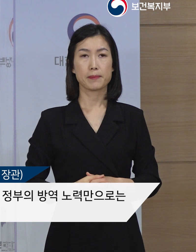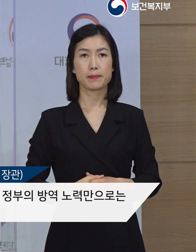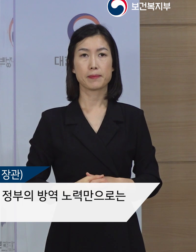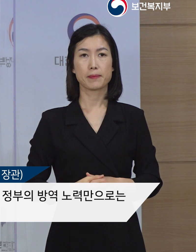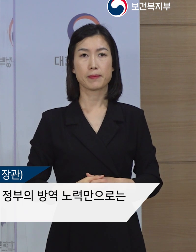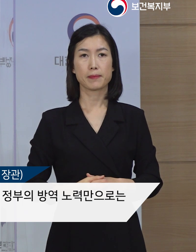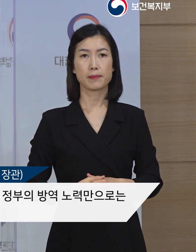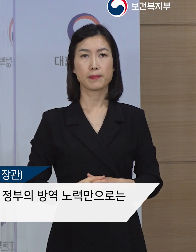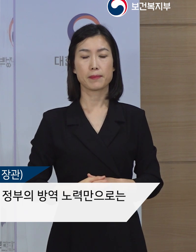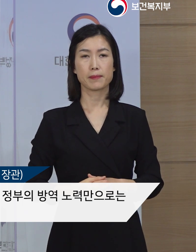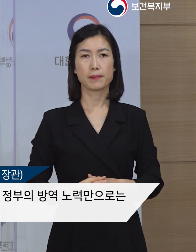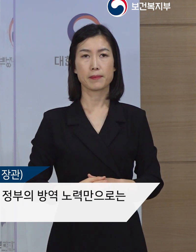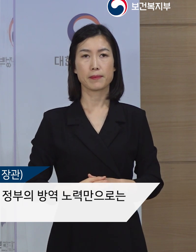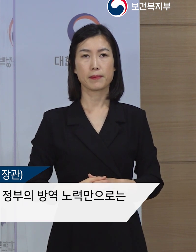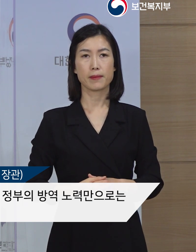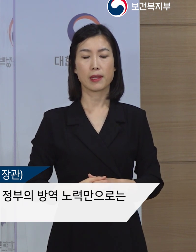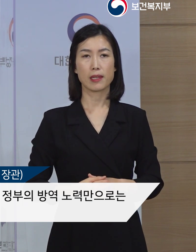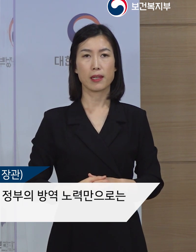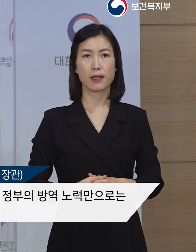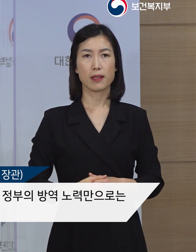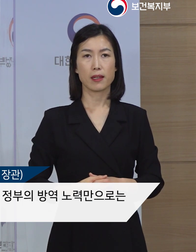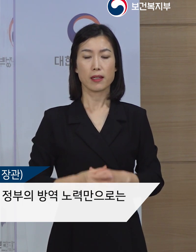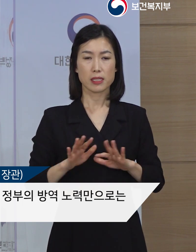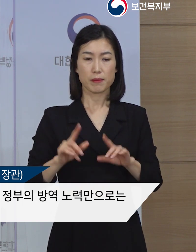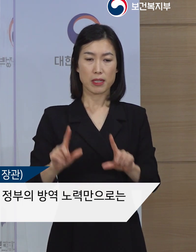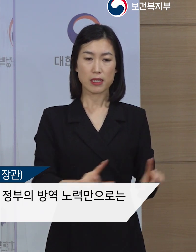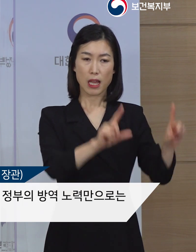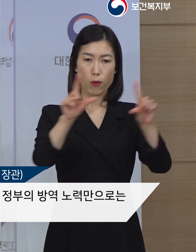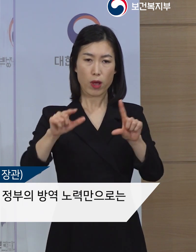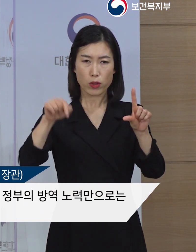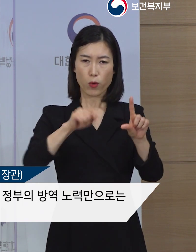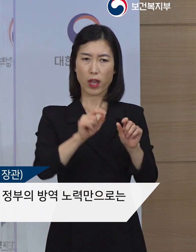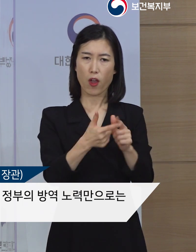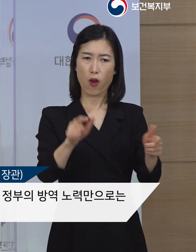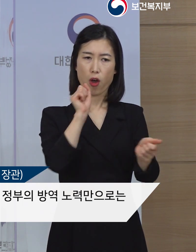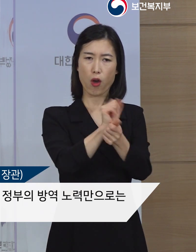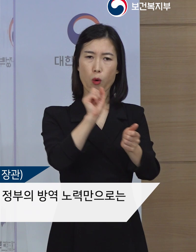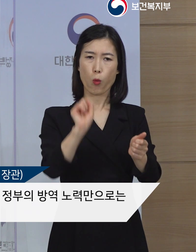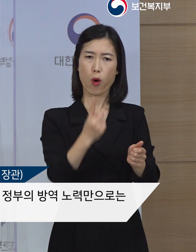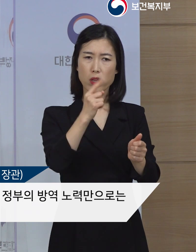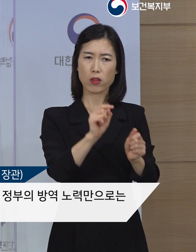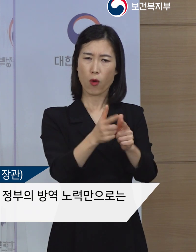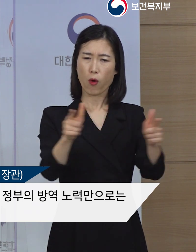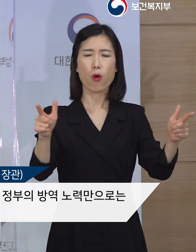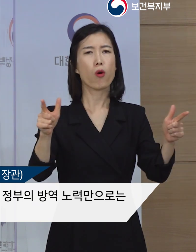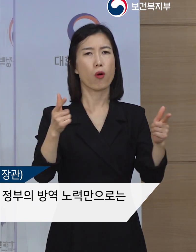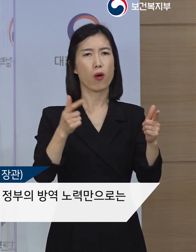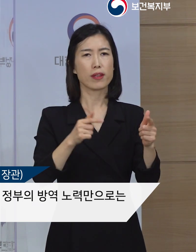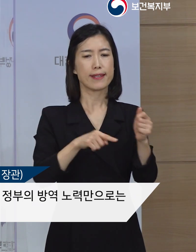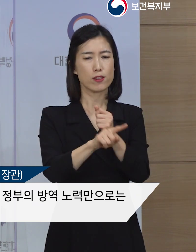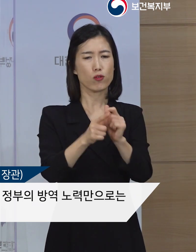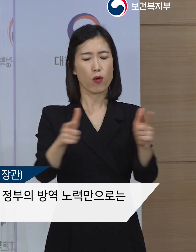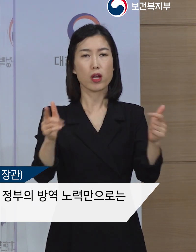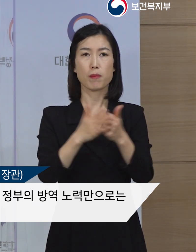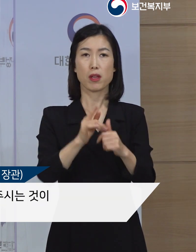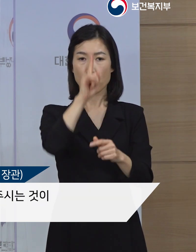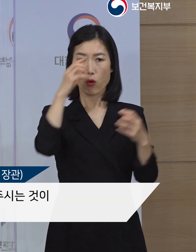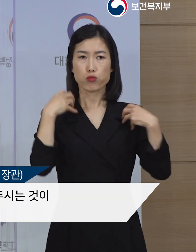일상 속의 다양한 감염 경로를 차단하는 것은 정부의 방역 노력만으로는 불가능합니다.